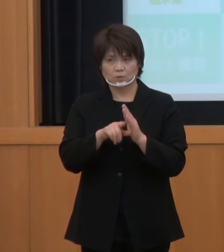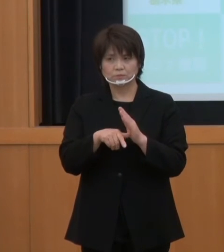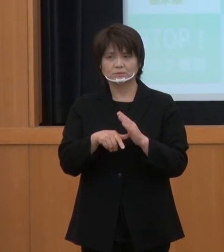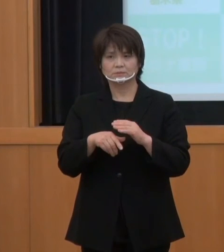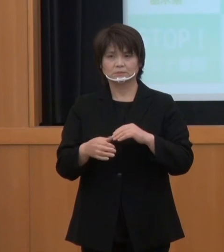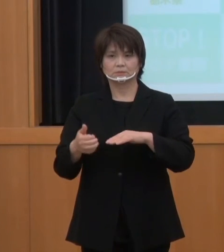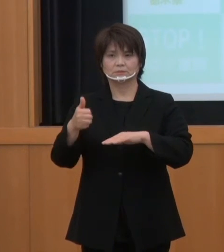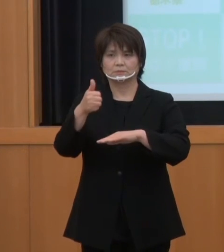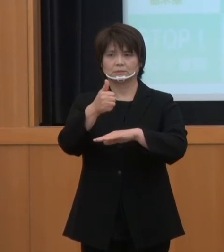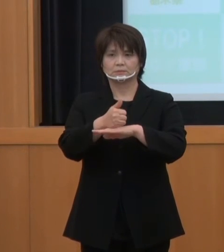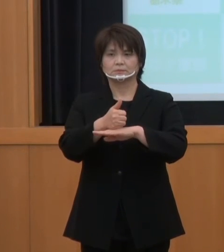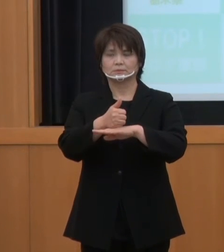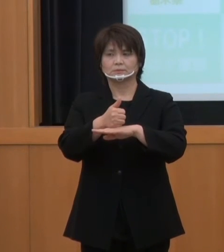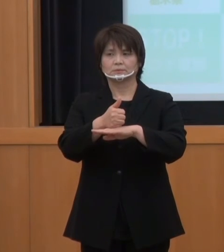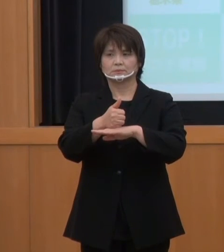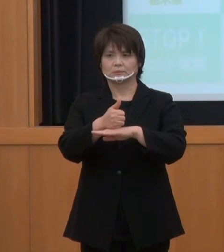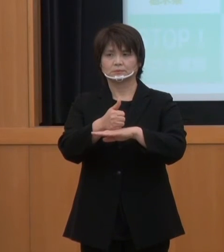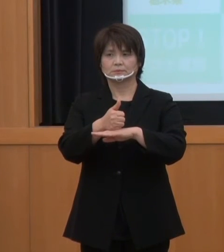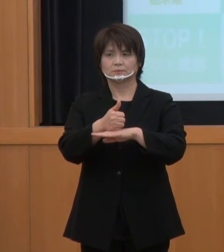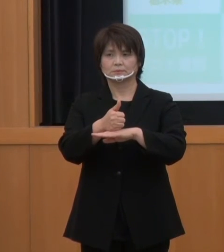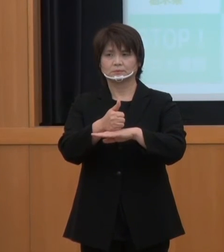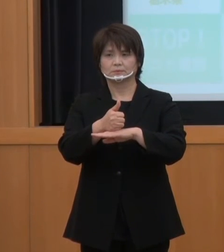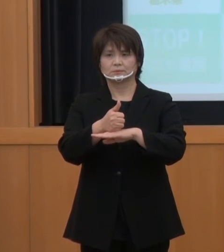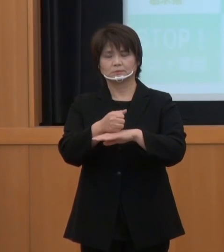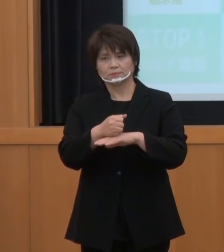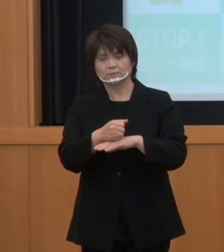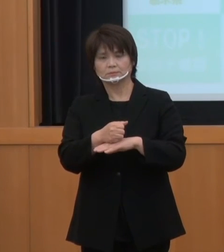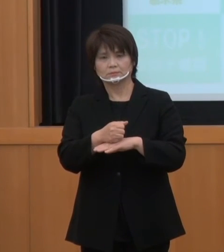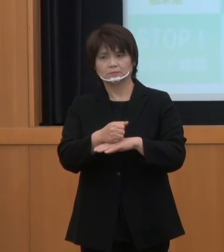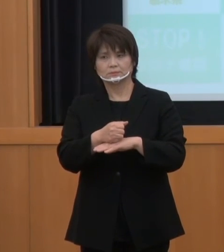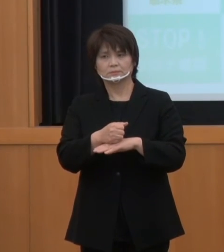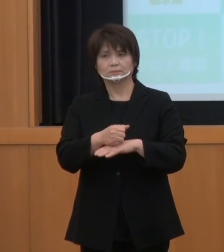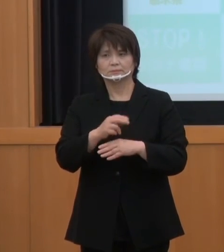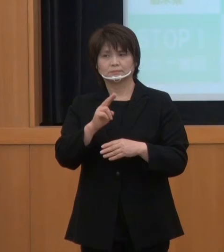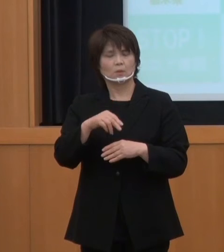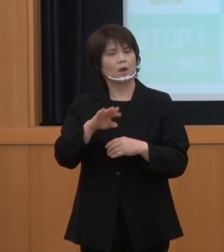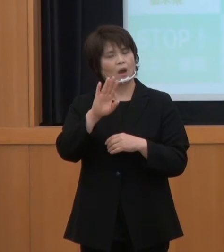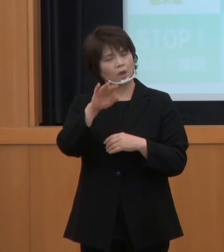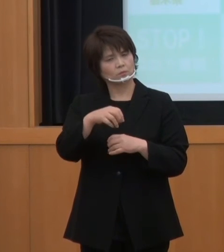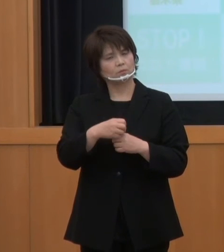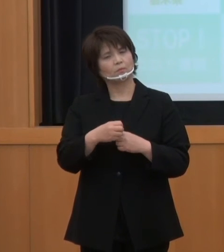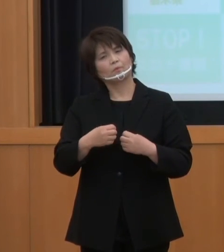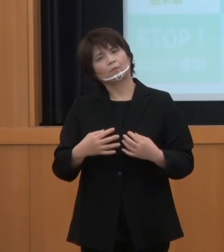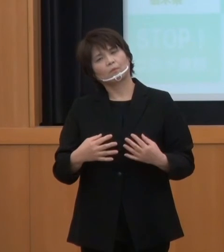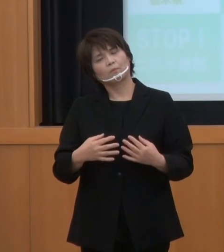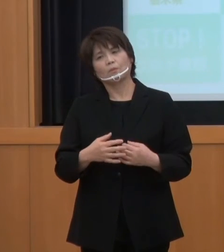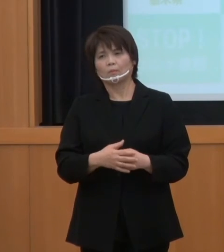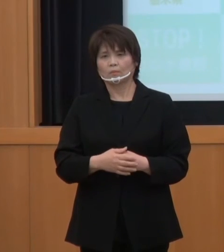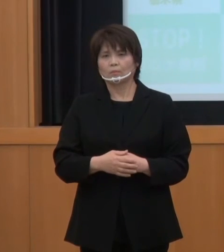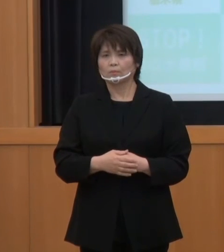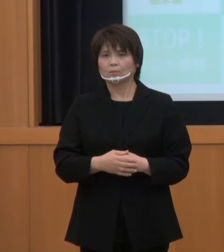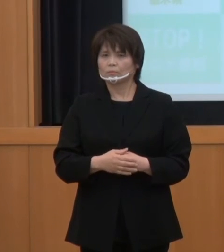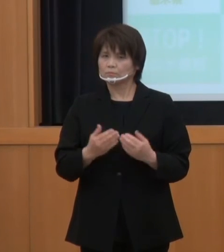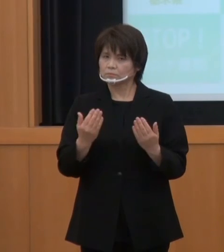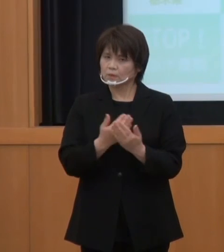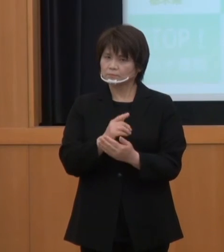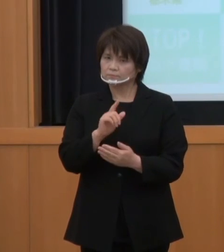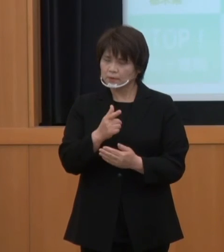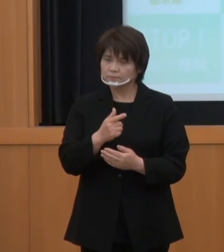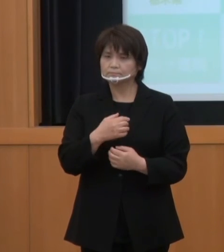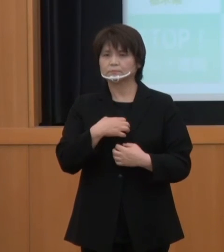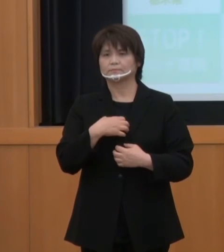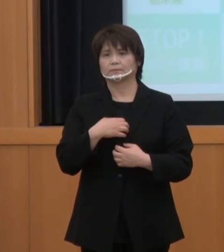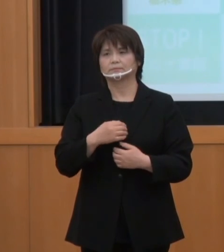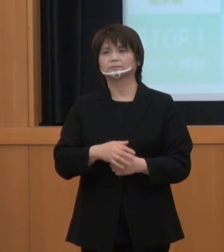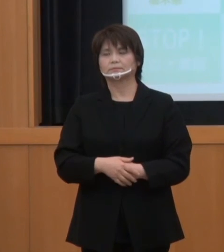って、その後ちょっと緩むんじゃないかというような、そういうことも、なきにしもあらずかと思います